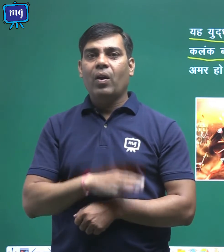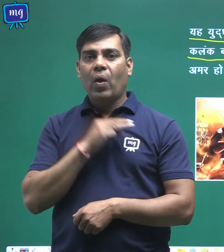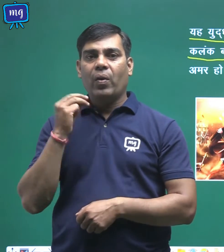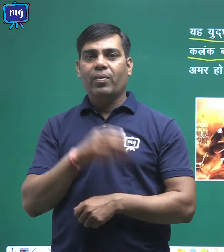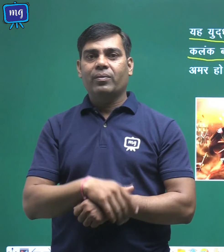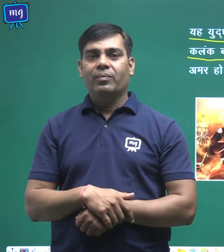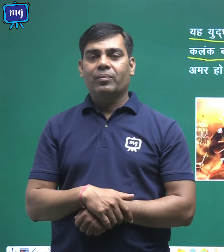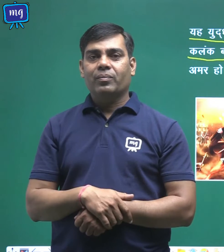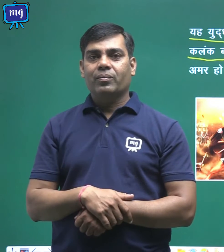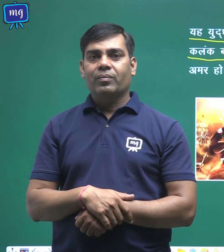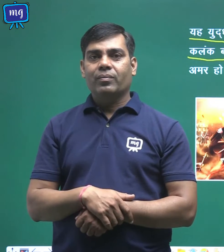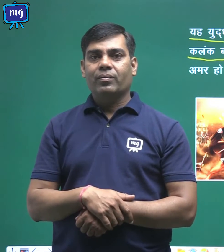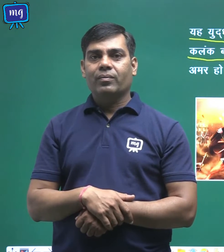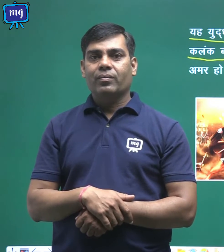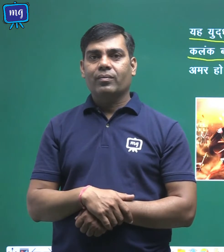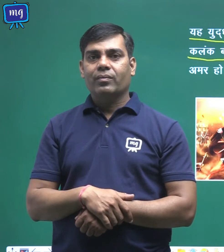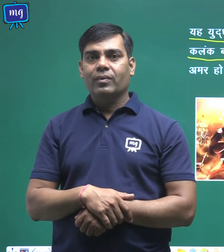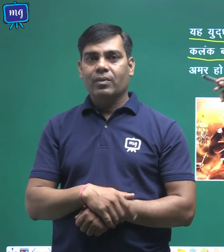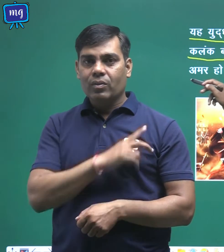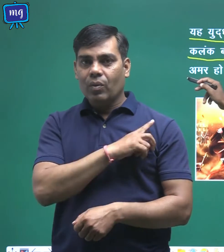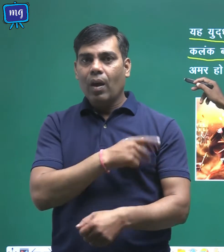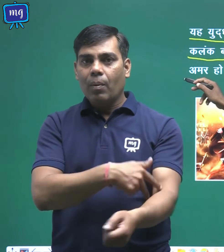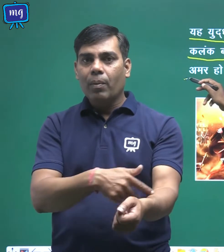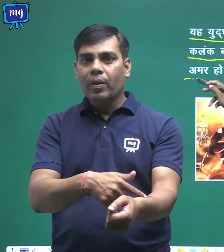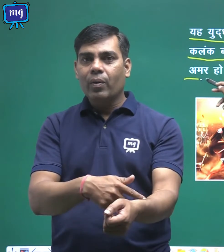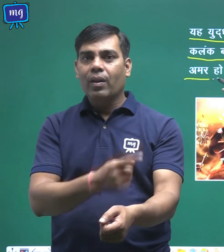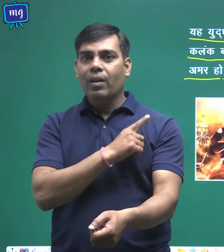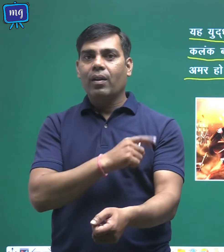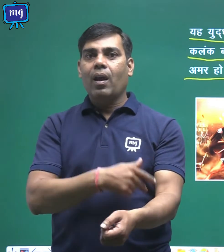और अभिमन्यु का नाम